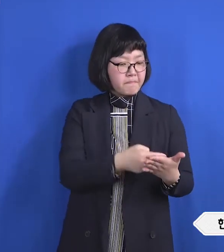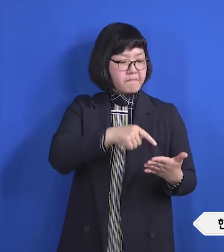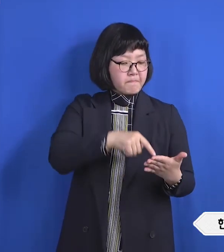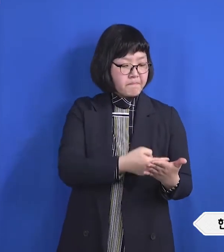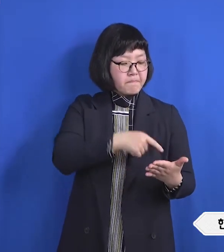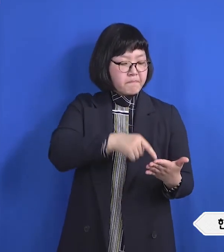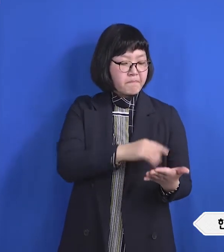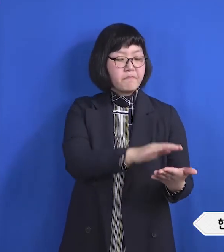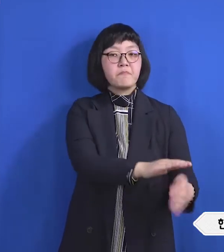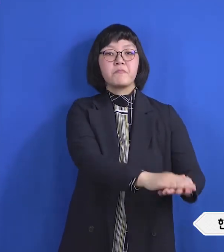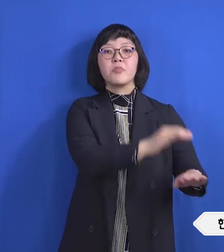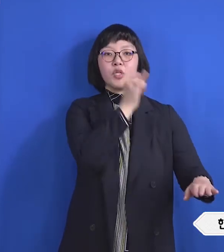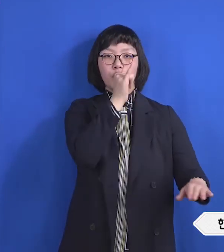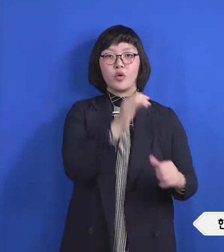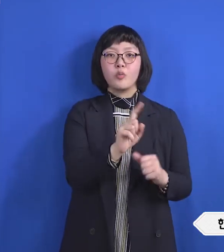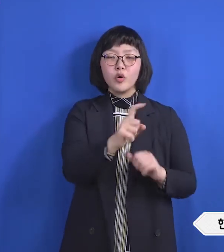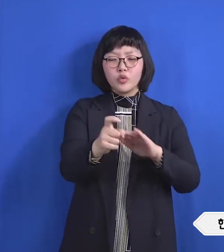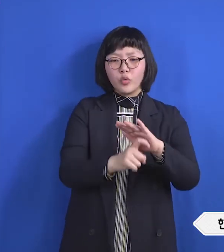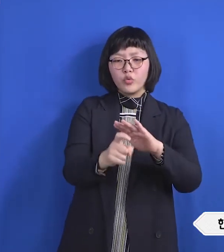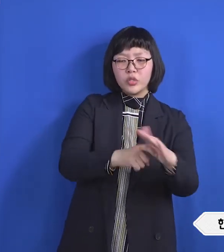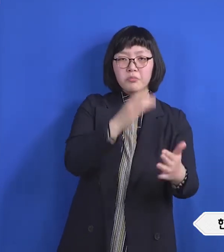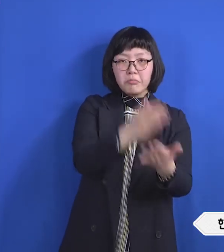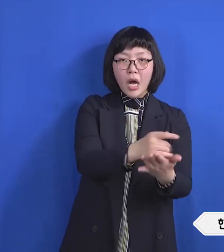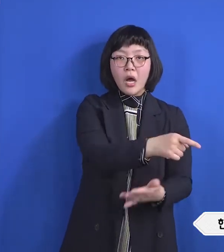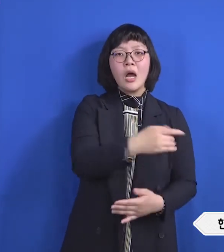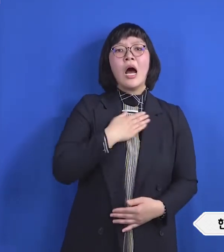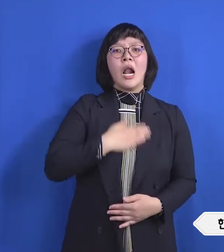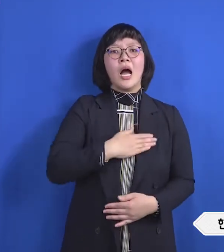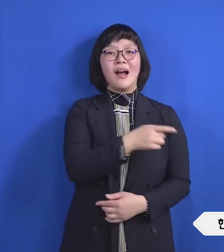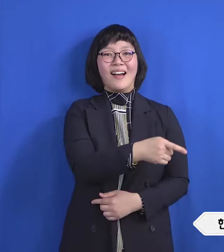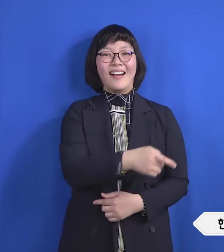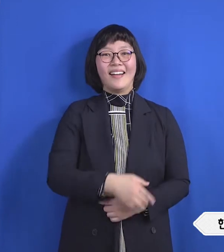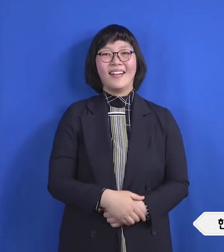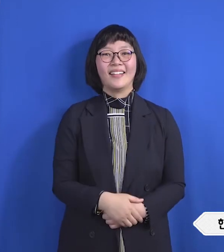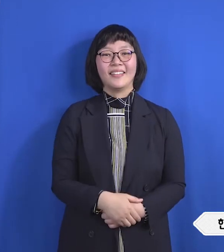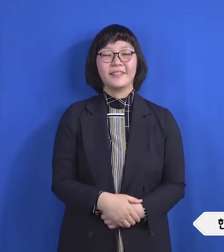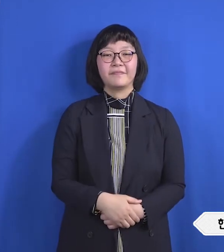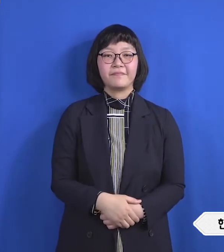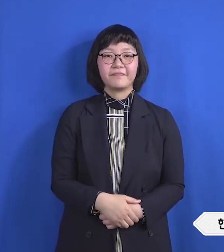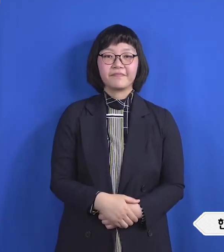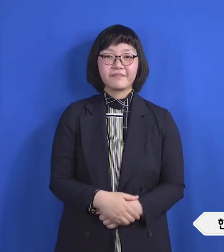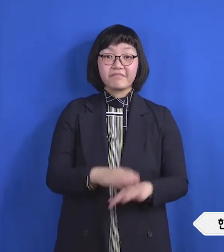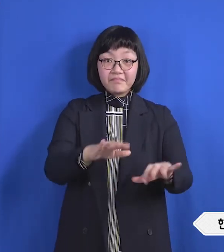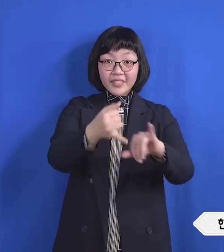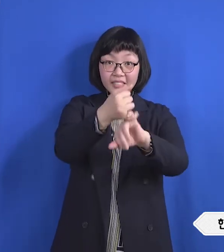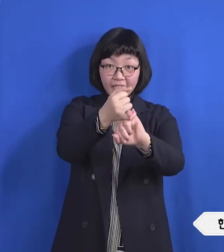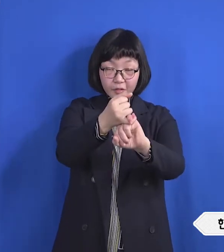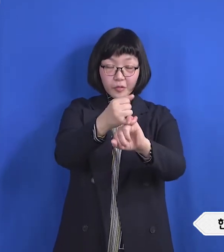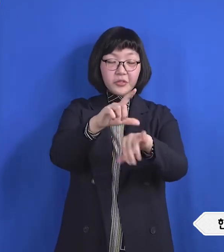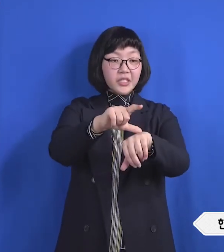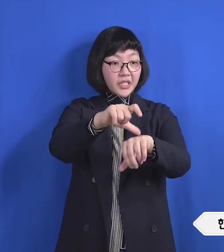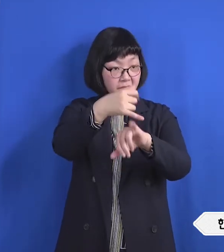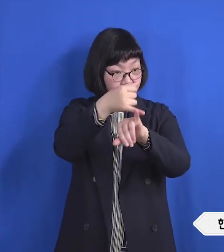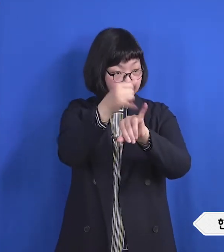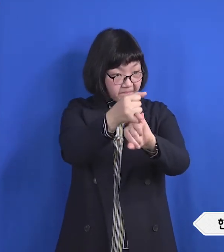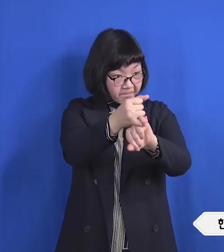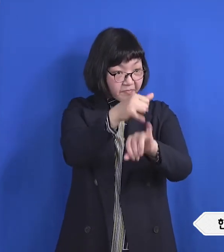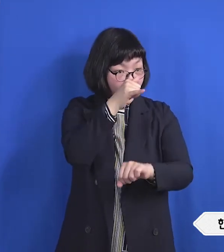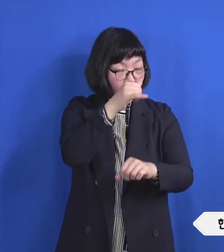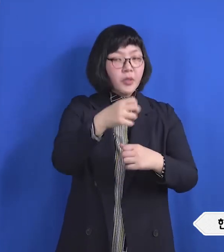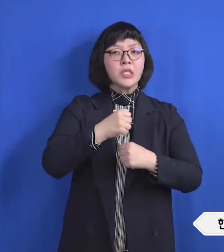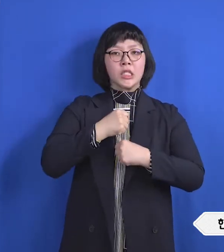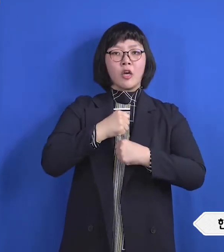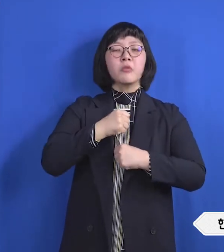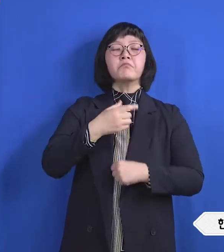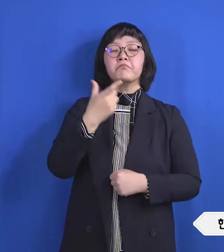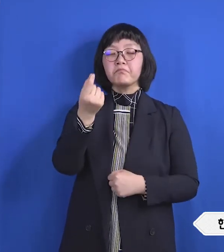이방인도 남의 것을 훔치면 안 된다는 것을 알고 있습니다. 약속을 했으면 지켜야 된다는